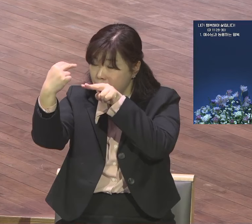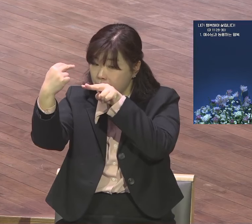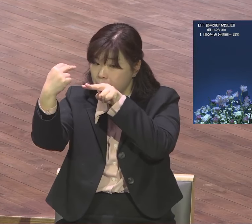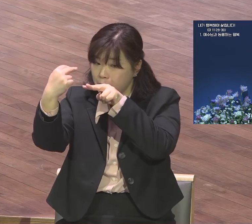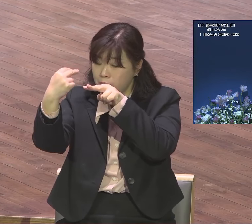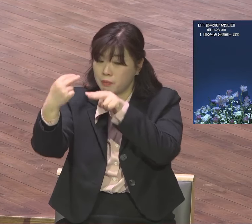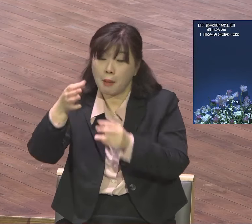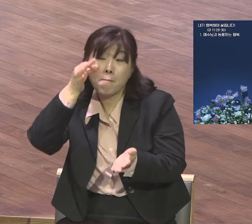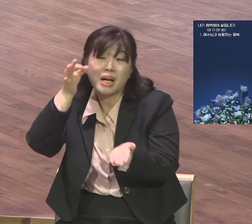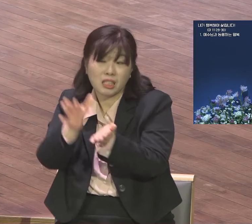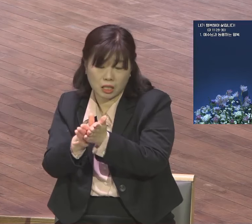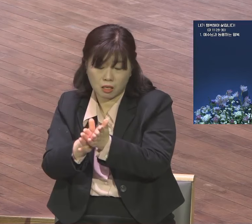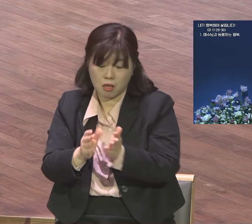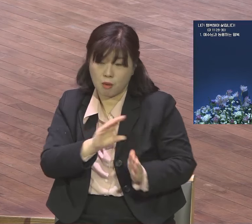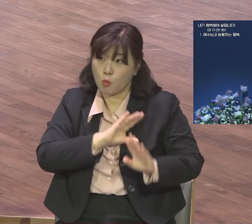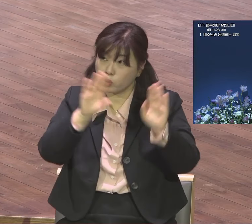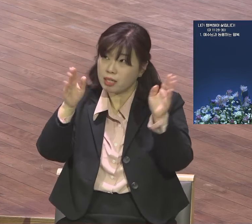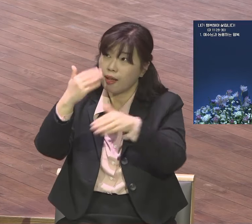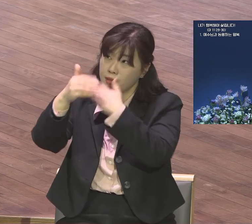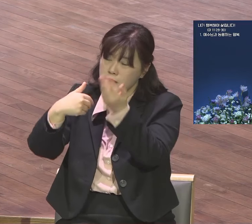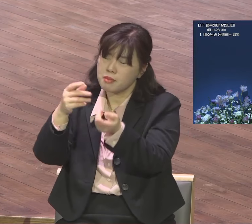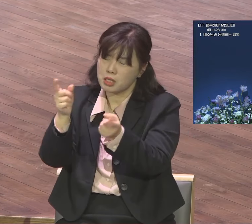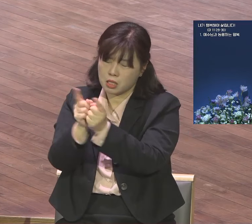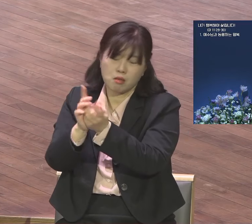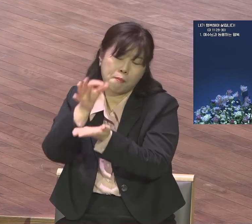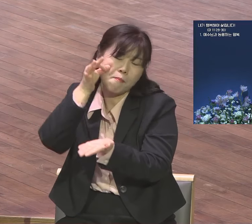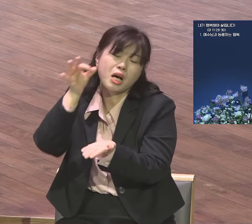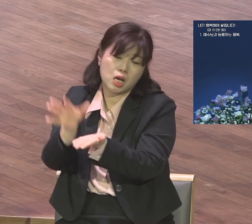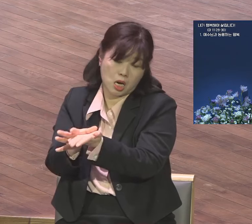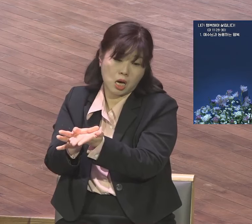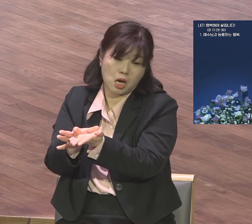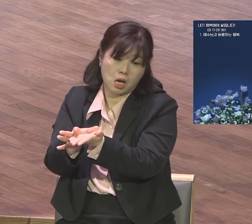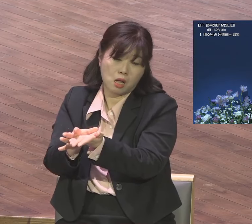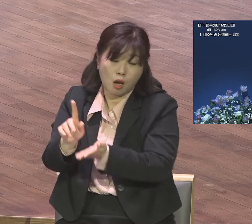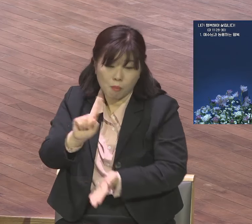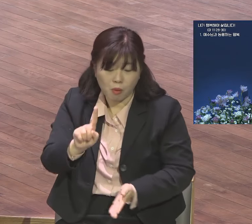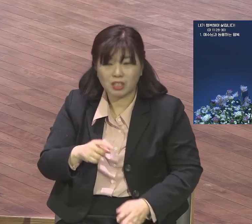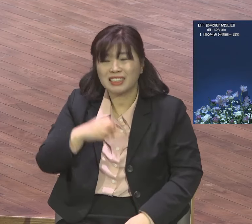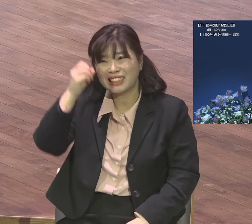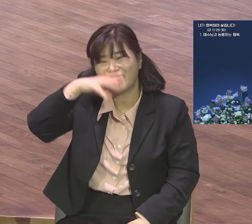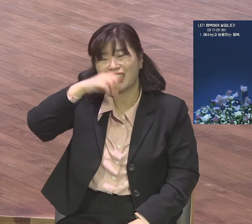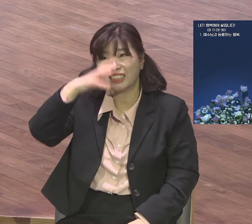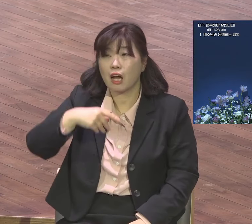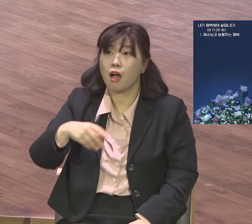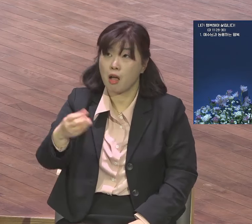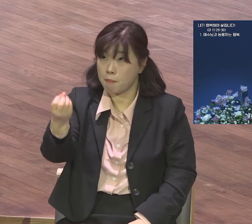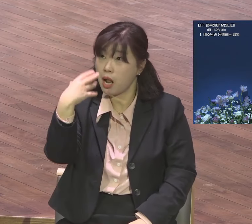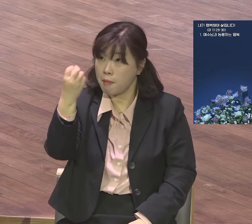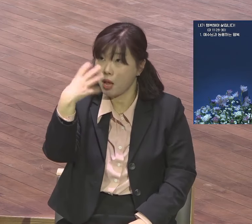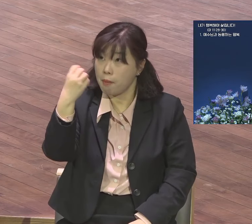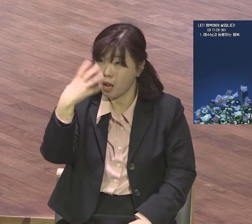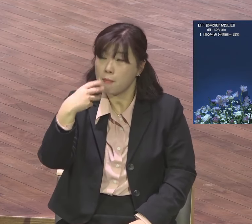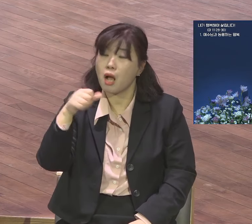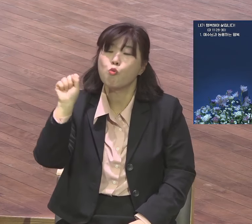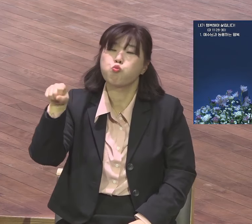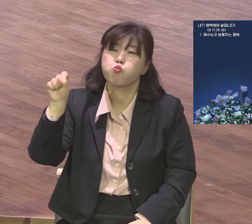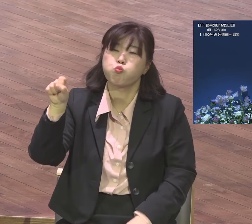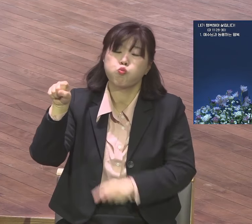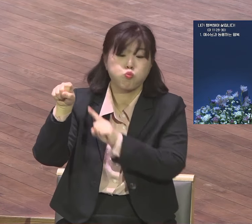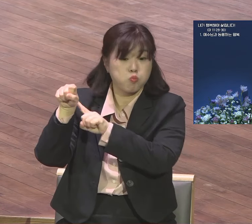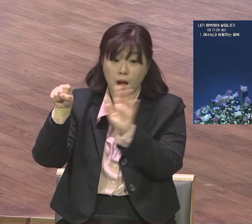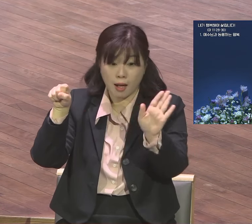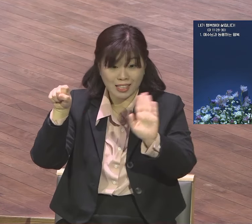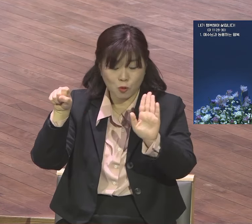아시던 자라는 표현도 이론적인 알미 아니라 체험적인 알을 말하는 것입니다. 그만큼